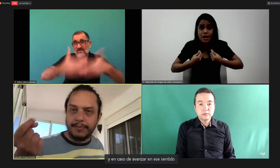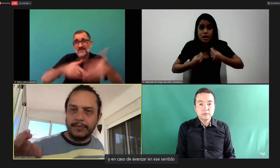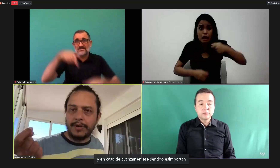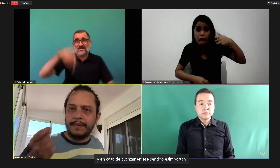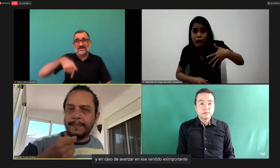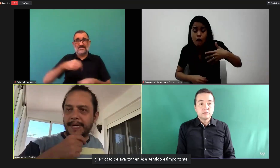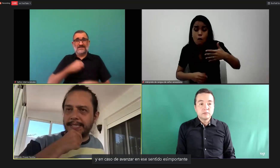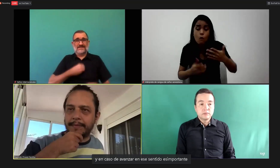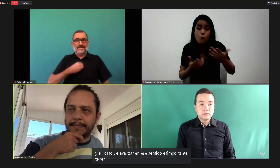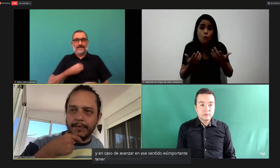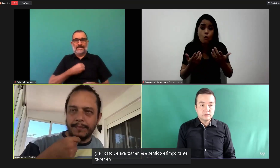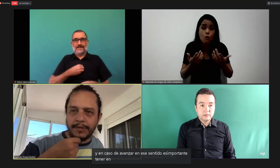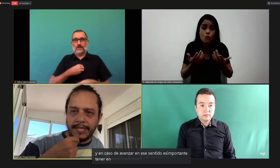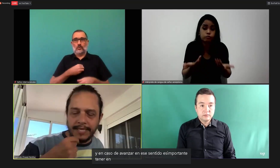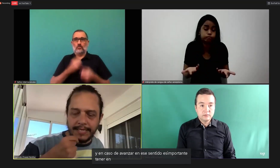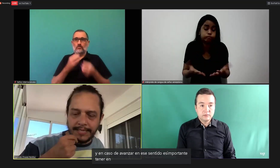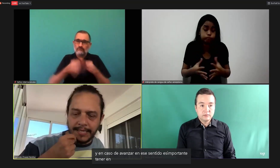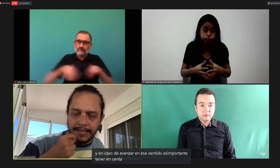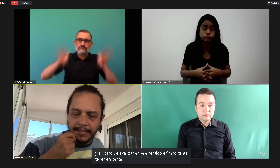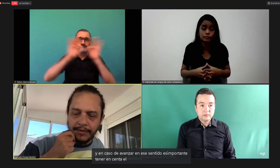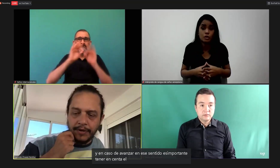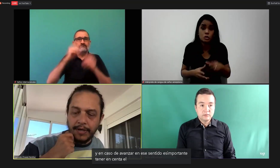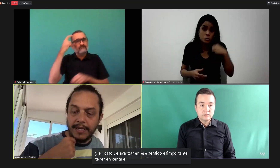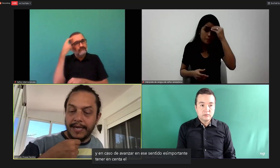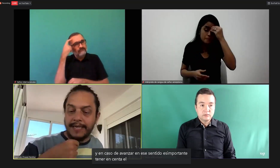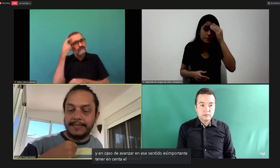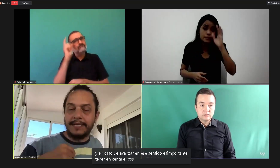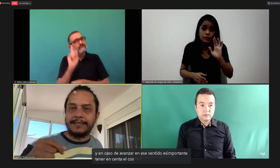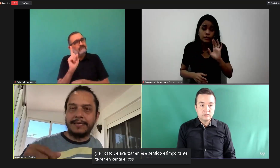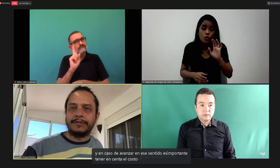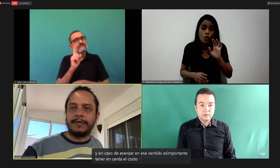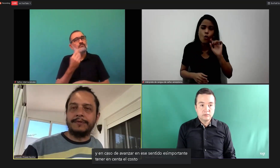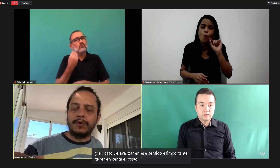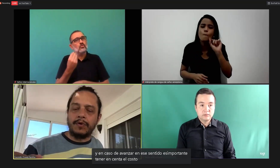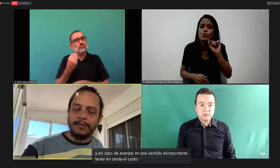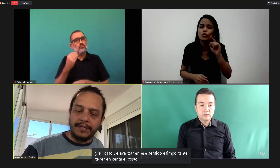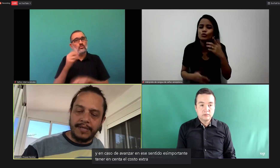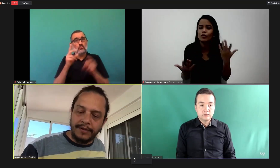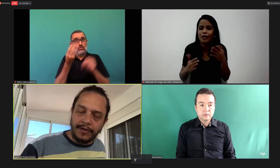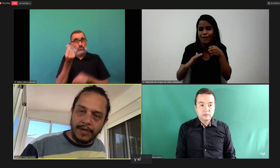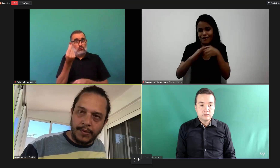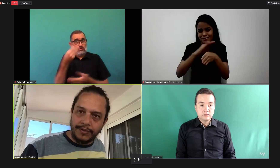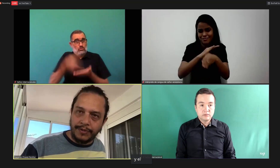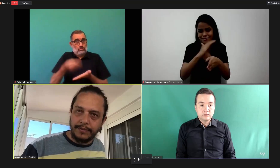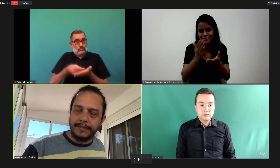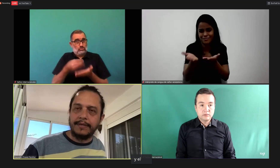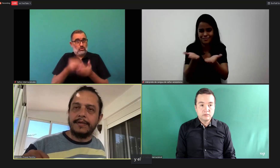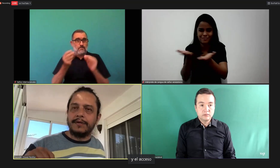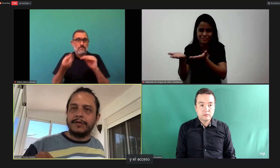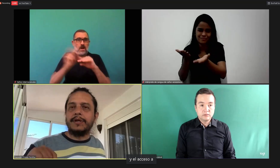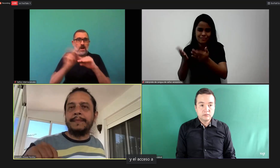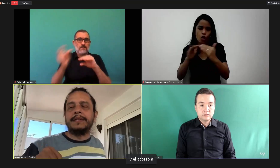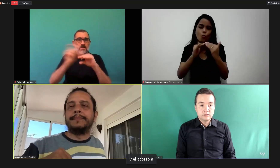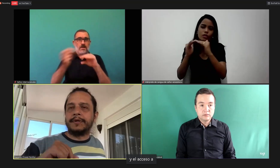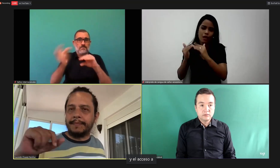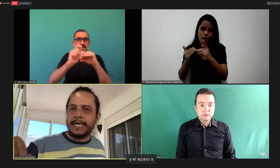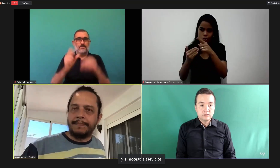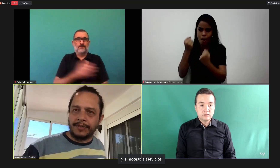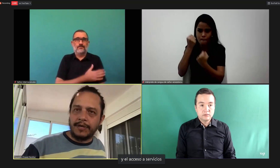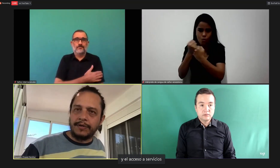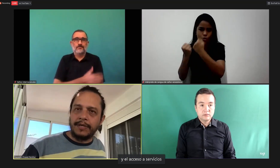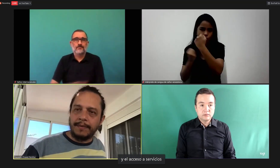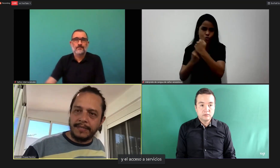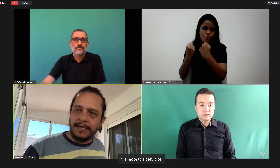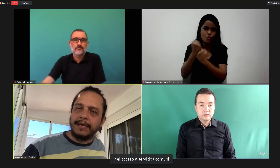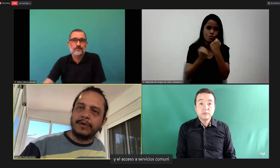El otro punto que me parece también muy importante en este sentido es el acceso a servicios comunitarios de apoyo. No solamente porque para